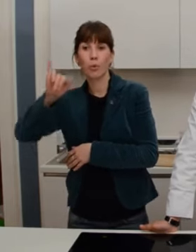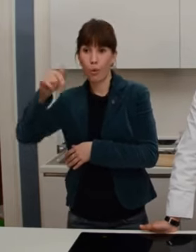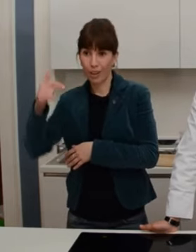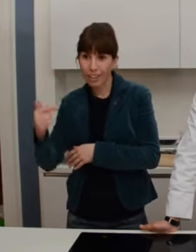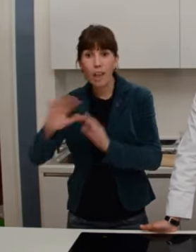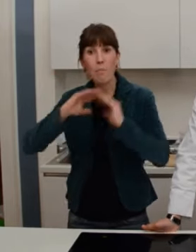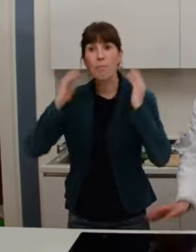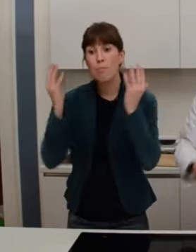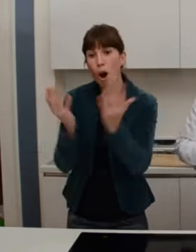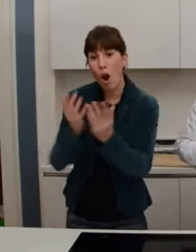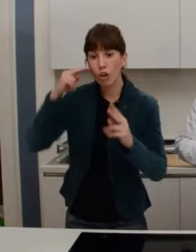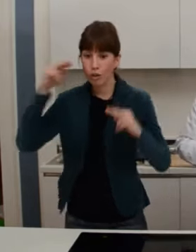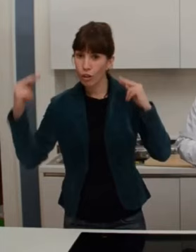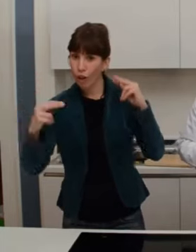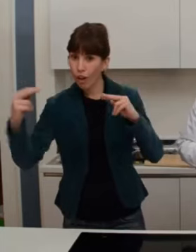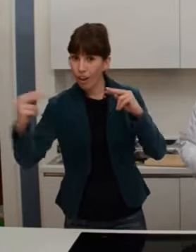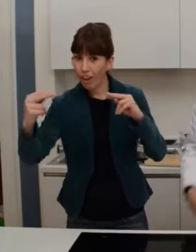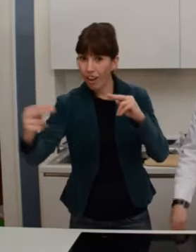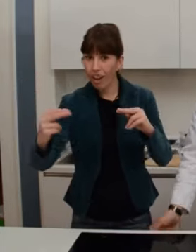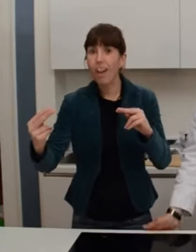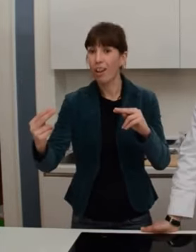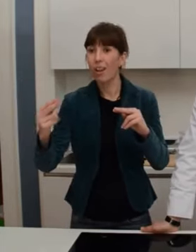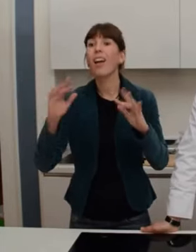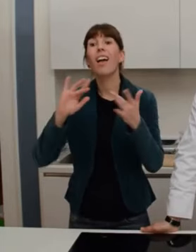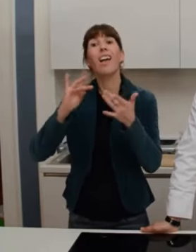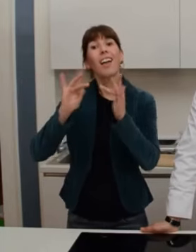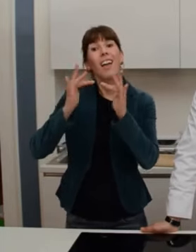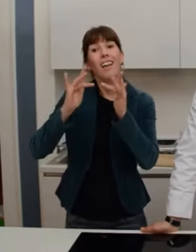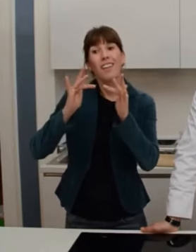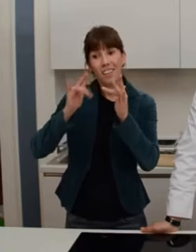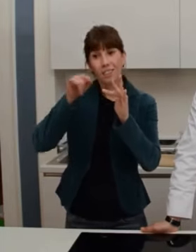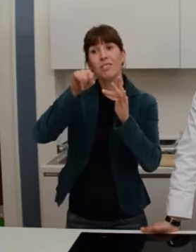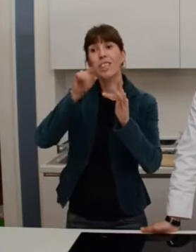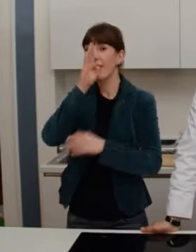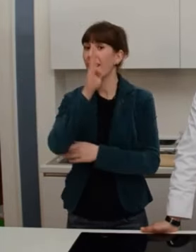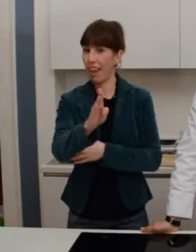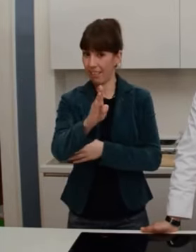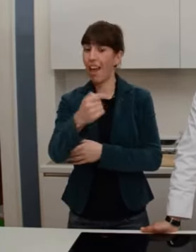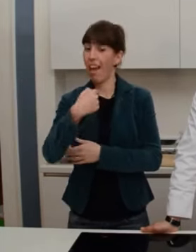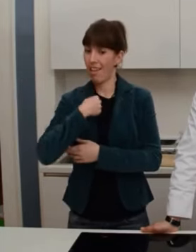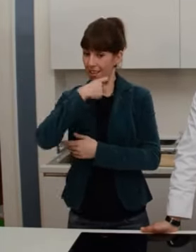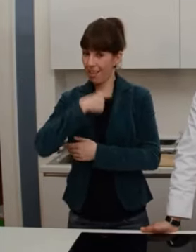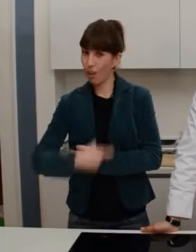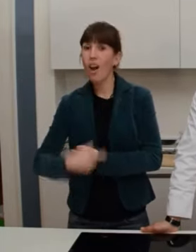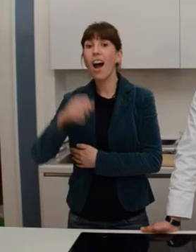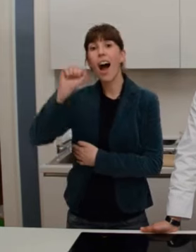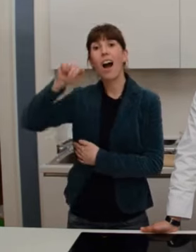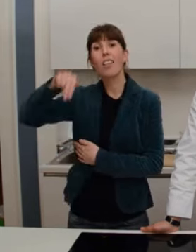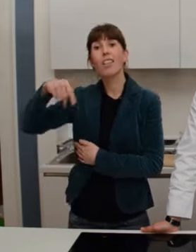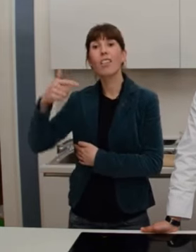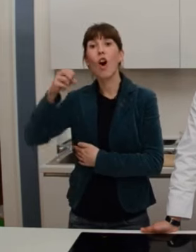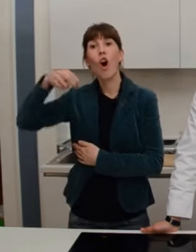in diretta streaming Io Antonio Marchello cucinerò insieme a voi e la spiegazione sarà interpretata in lingua